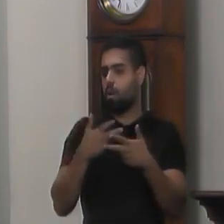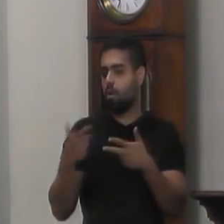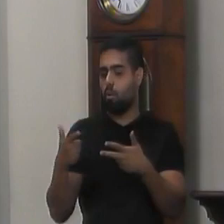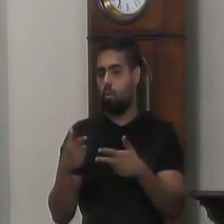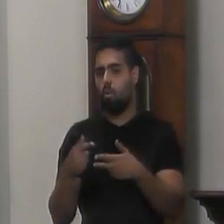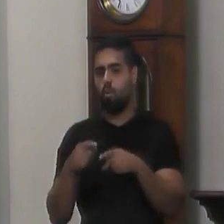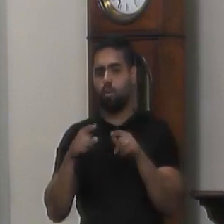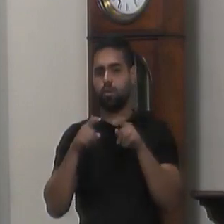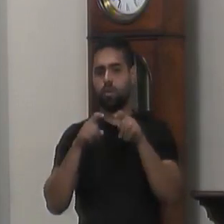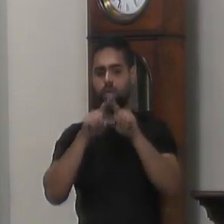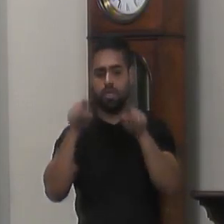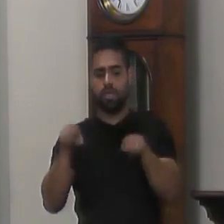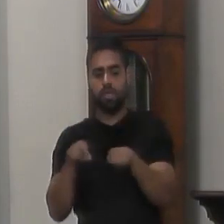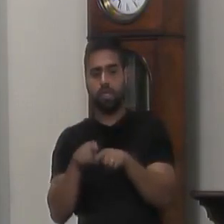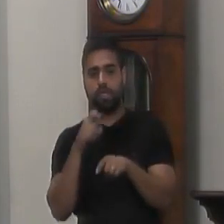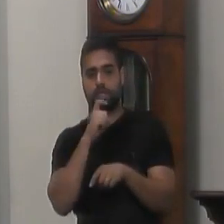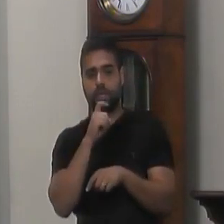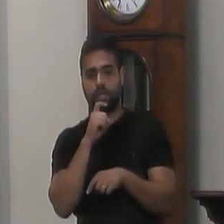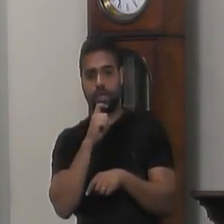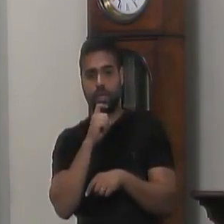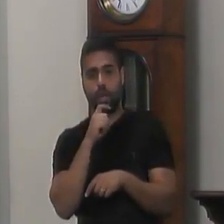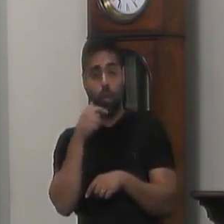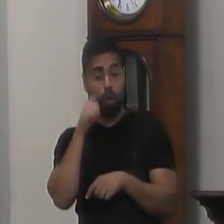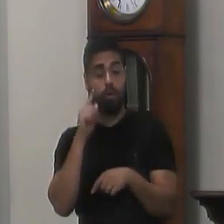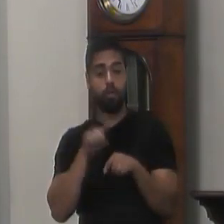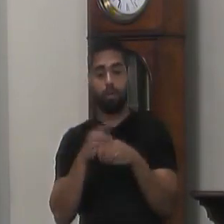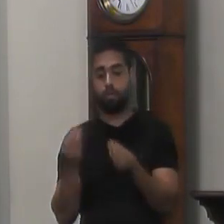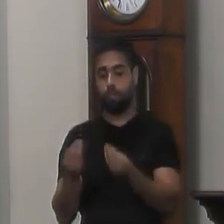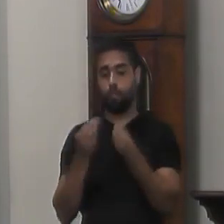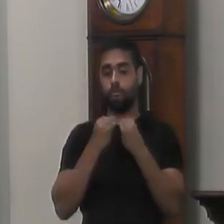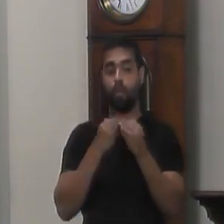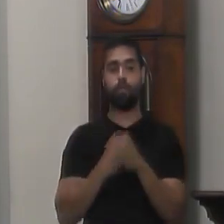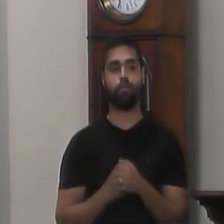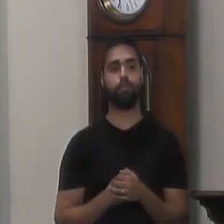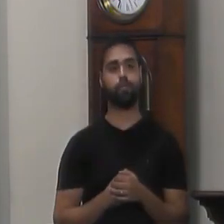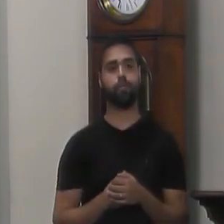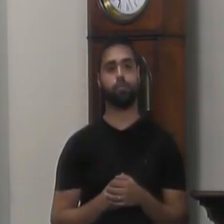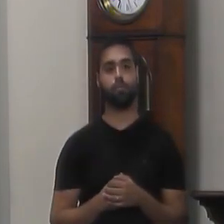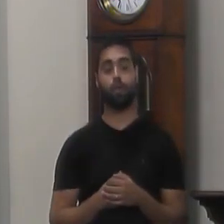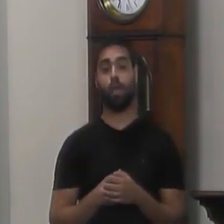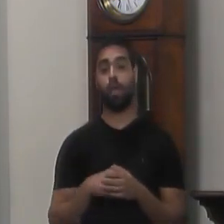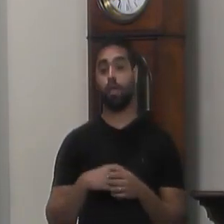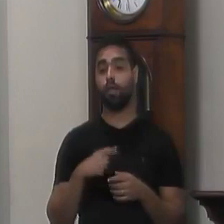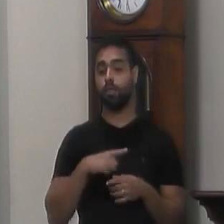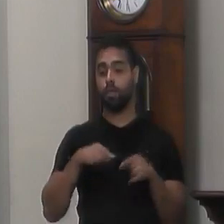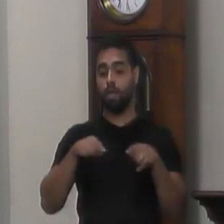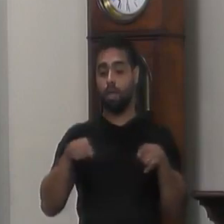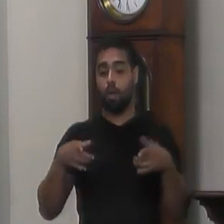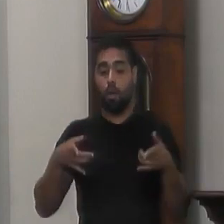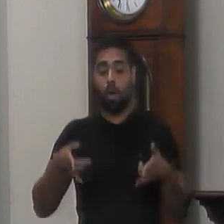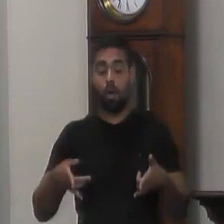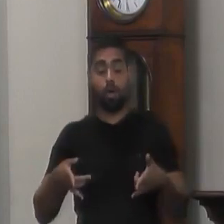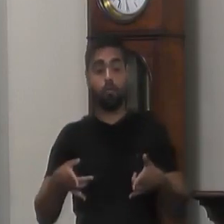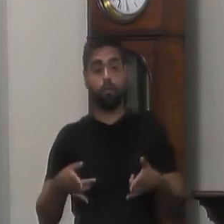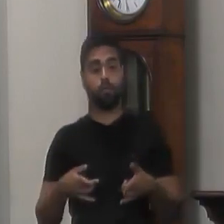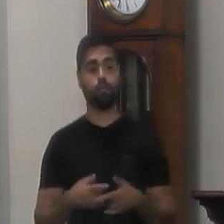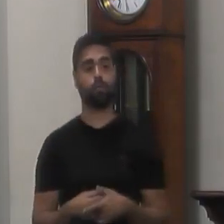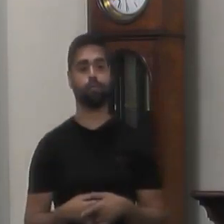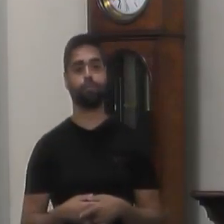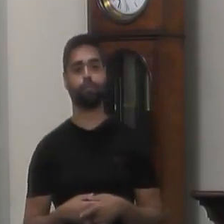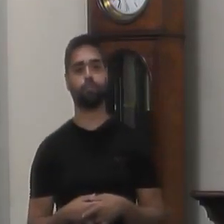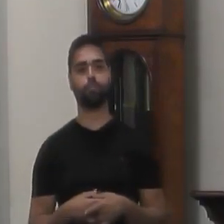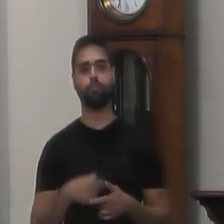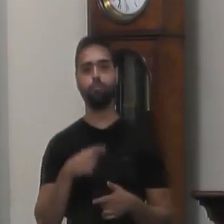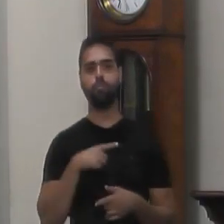sofá, geladeira, ontem mesmo eu ganhei, pode ir lá que vocês vão ver de novo. Tem uma cama, tem um colchão lá, tem